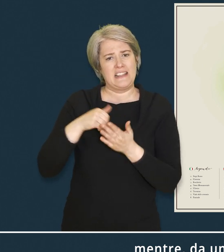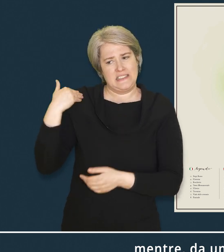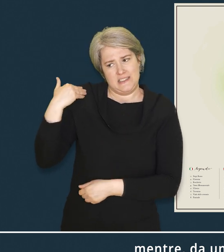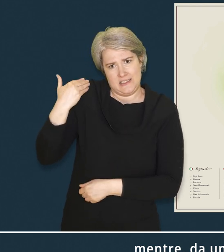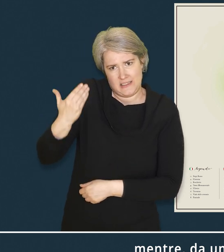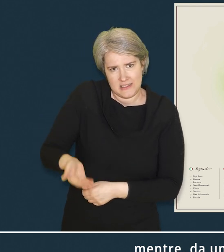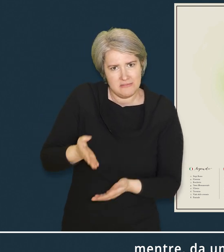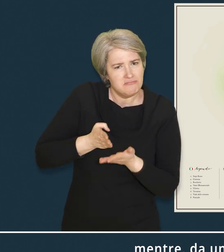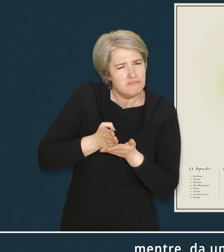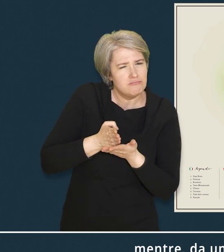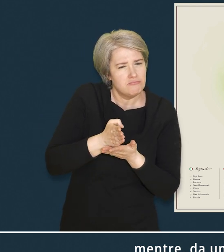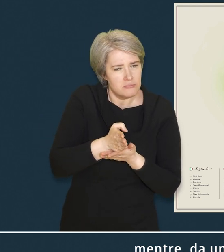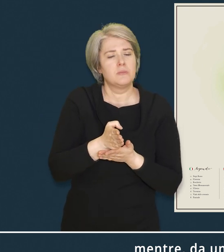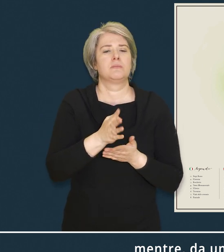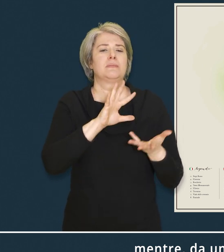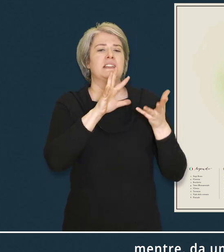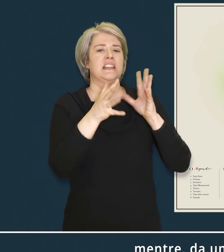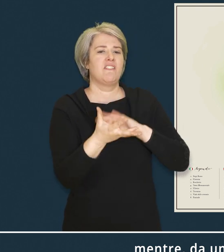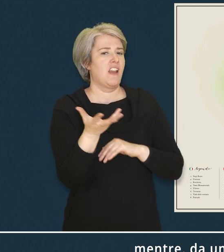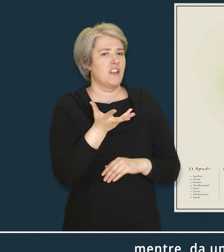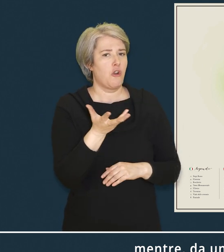diventato un uliveto.